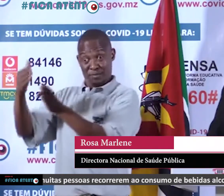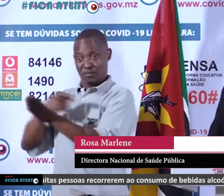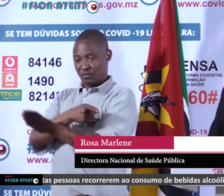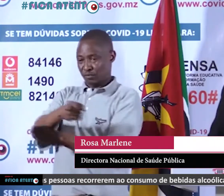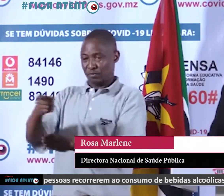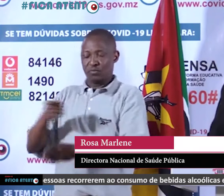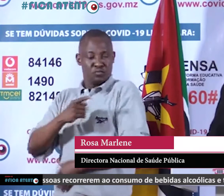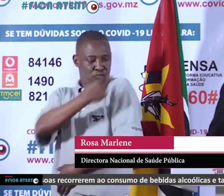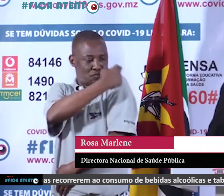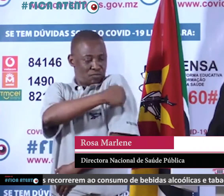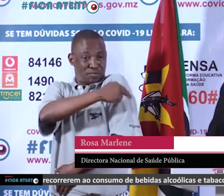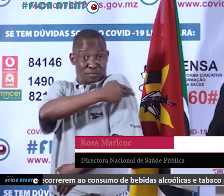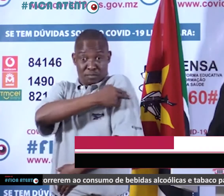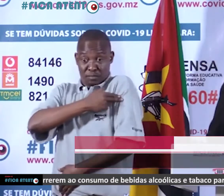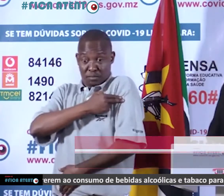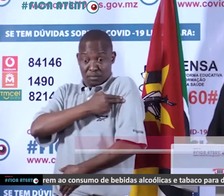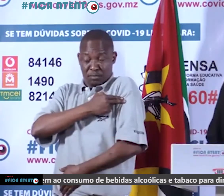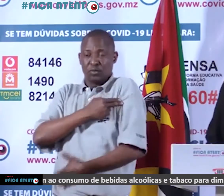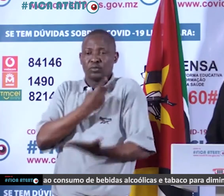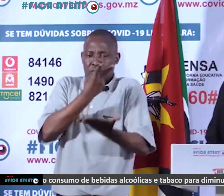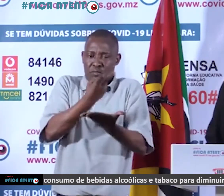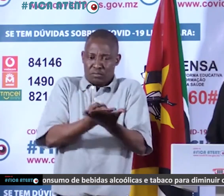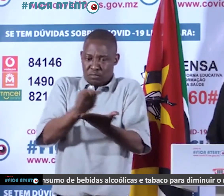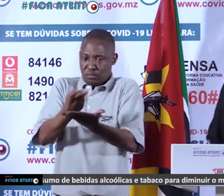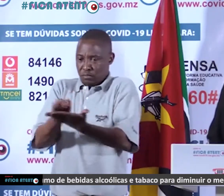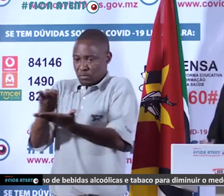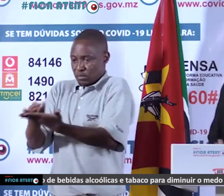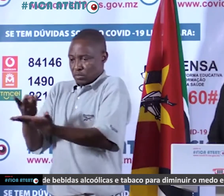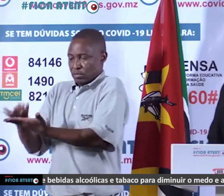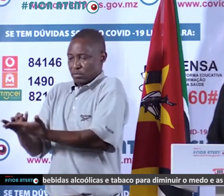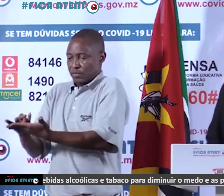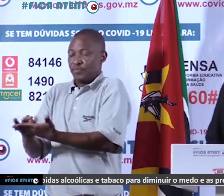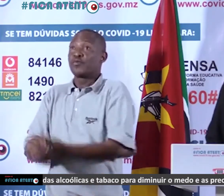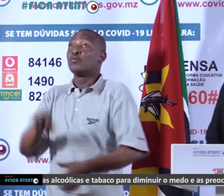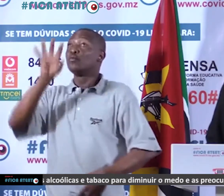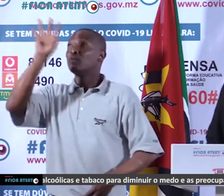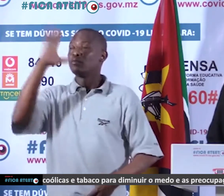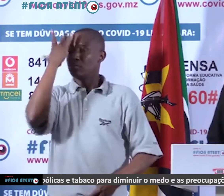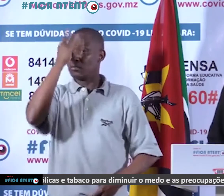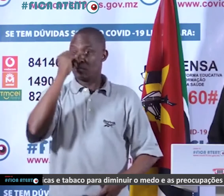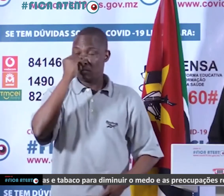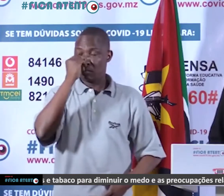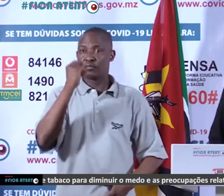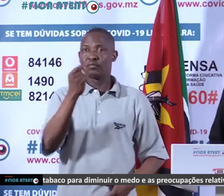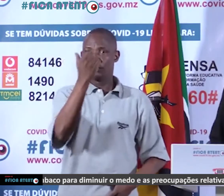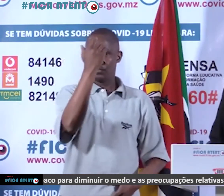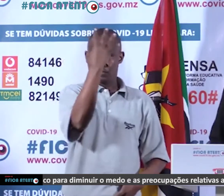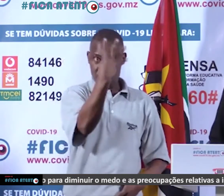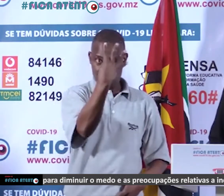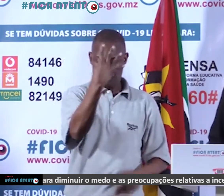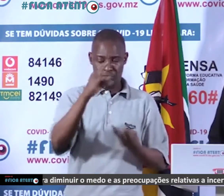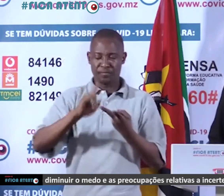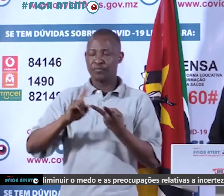por Covid-19. Na província de Nampula temos 4, na cidade de Maputo temos